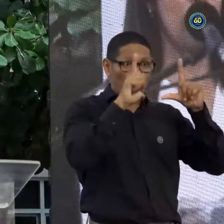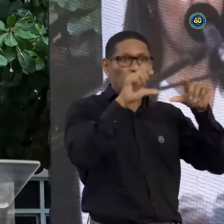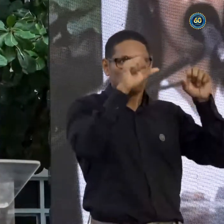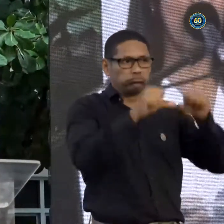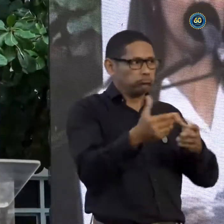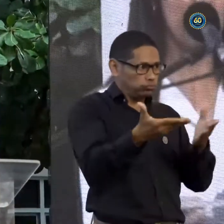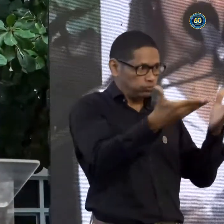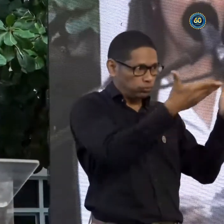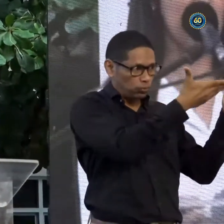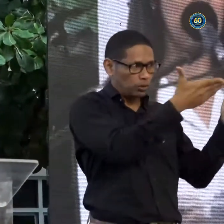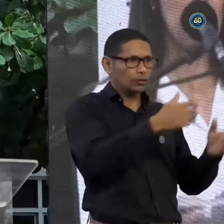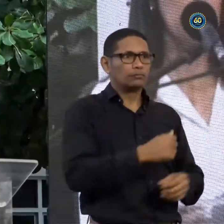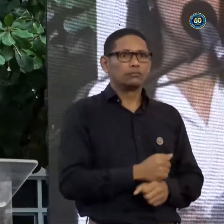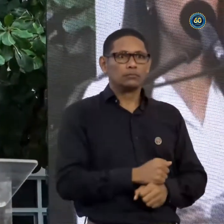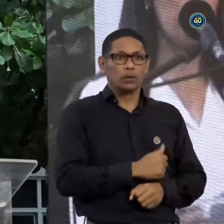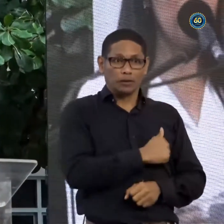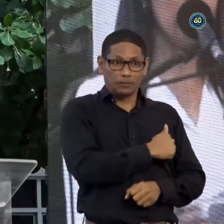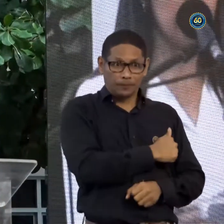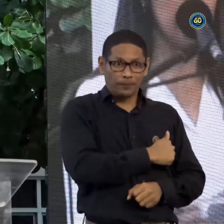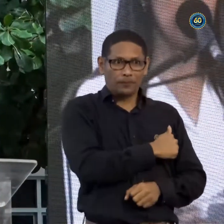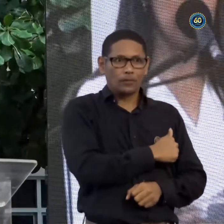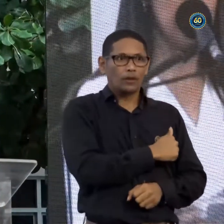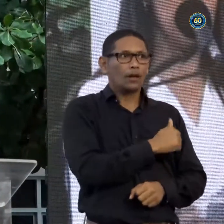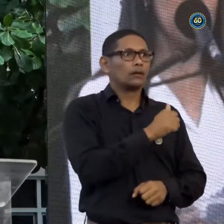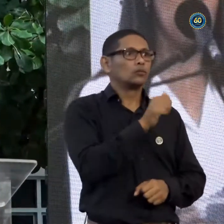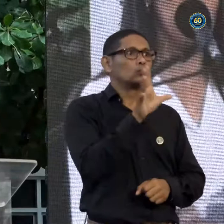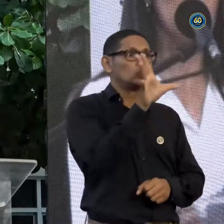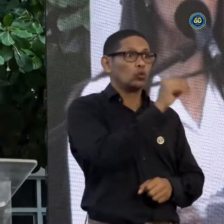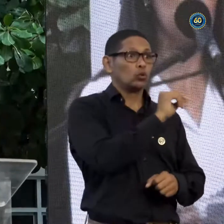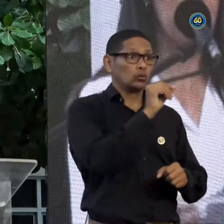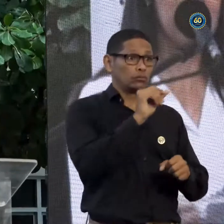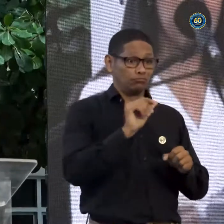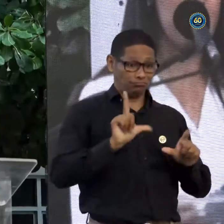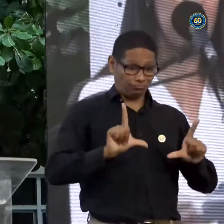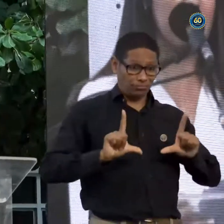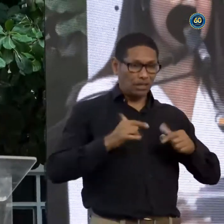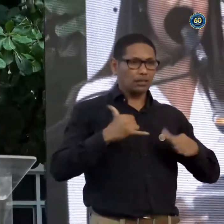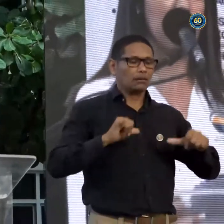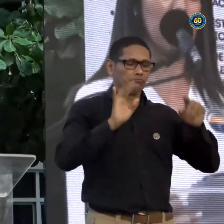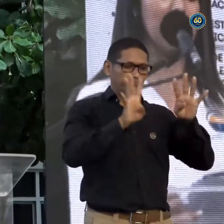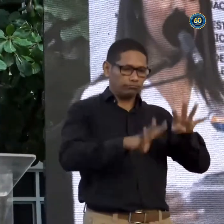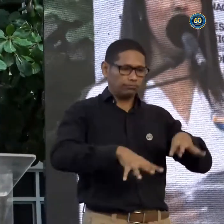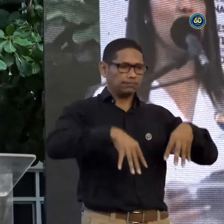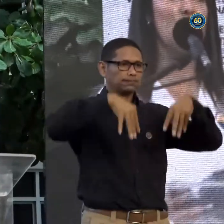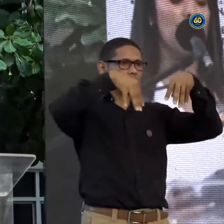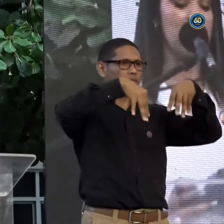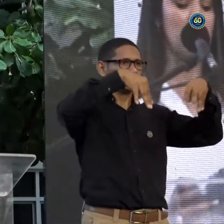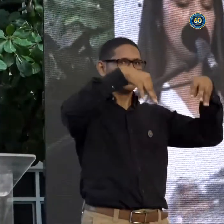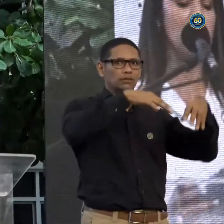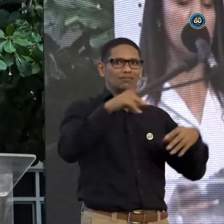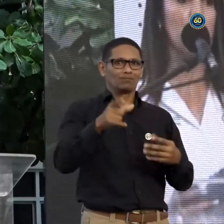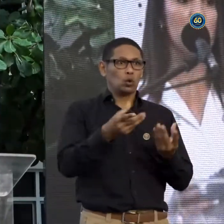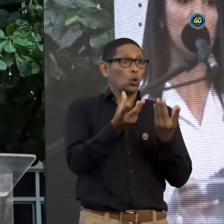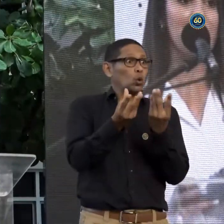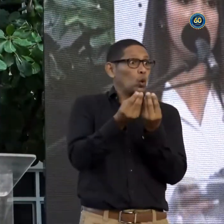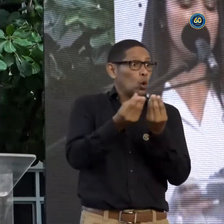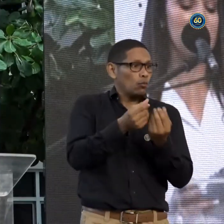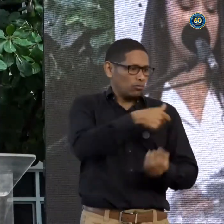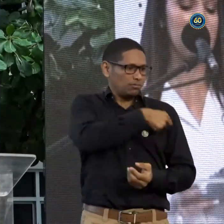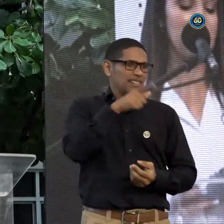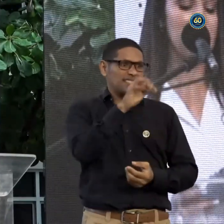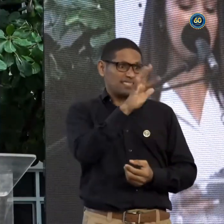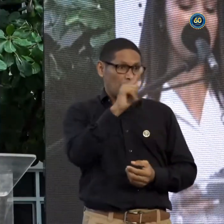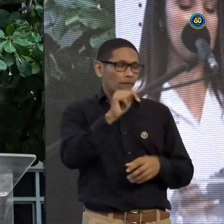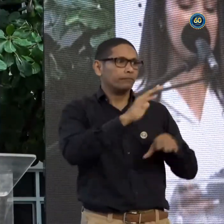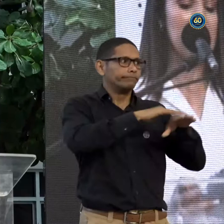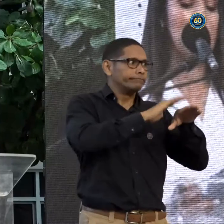acercarse para lo cual le solicitamos a los graduados ponerse de pie siguiendo las indicaciones de nuestro personal de logística y